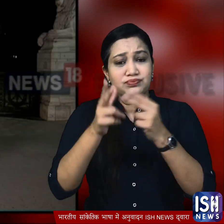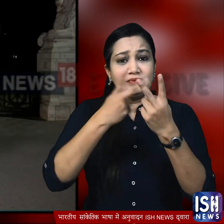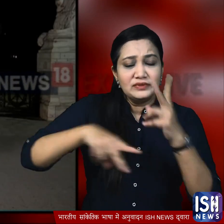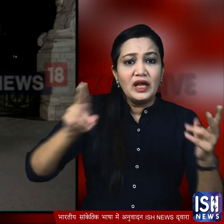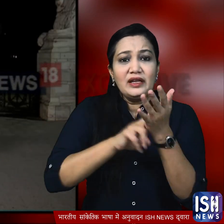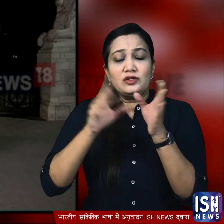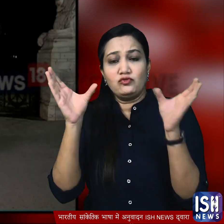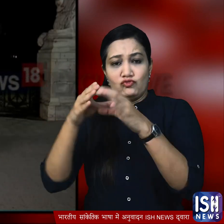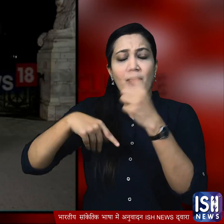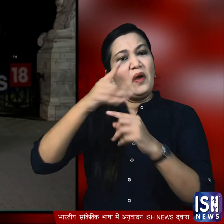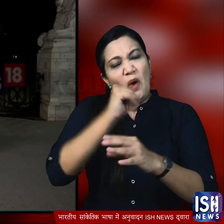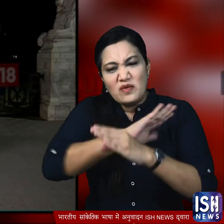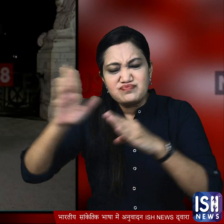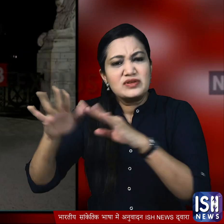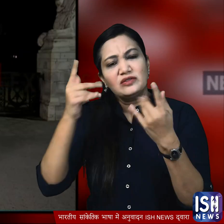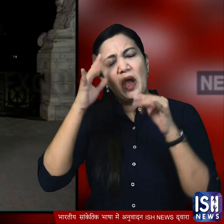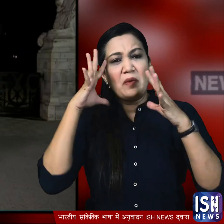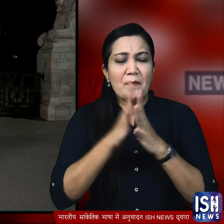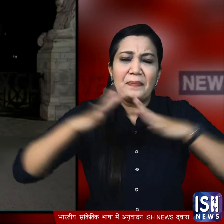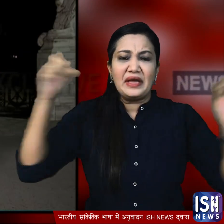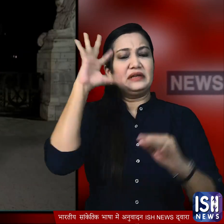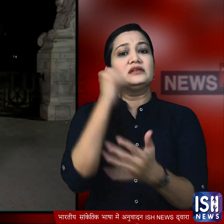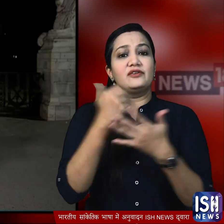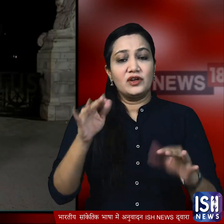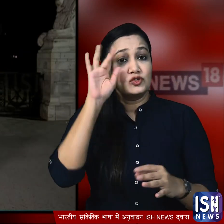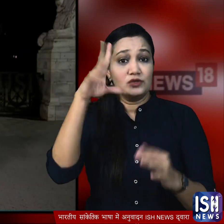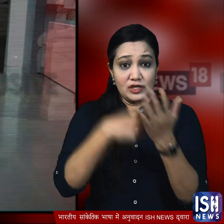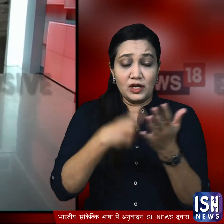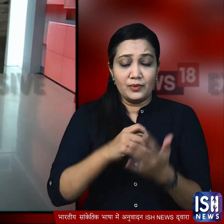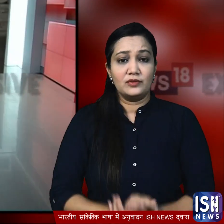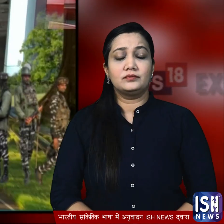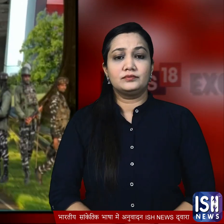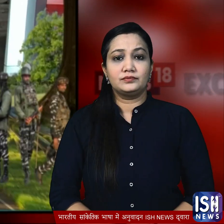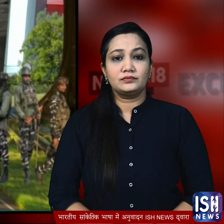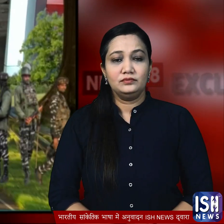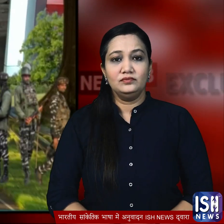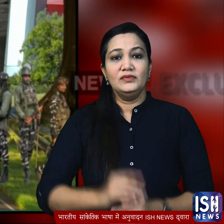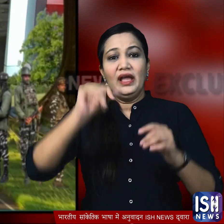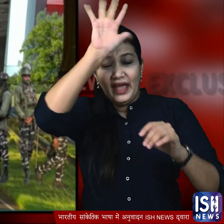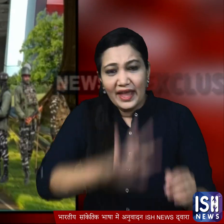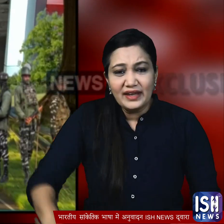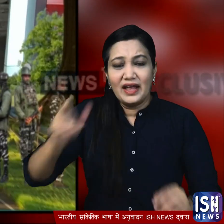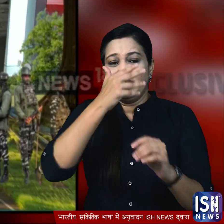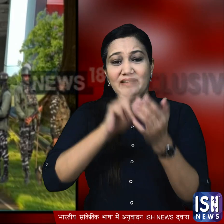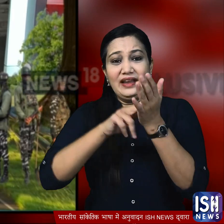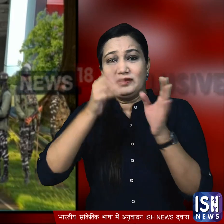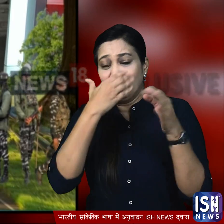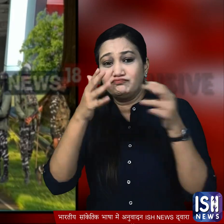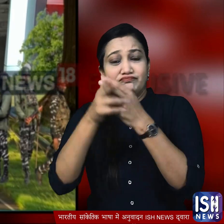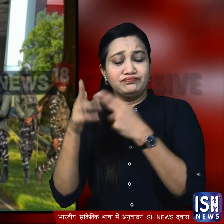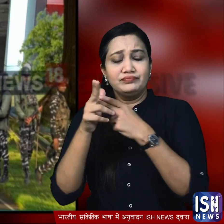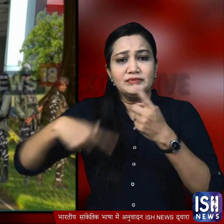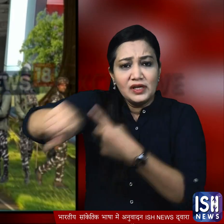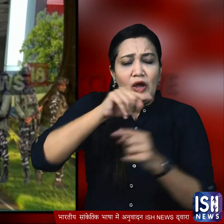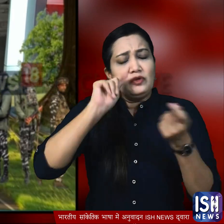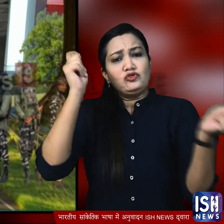नक्सल विरोधी अभियान को लेकर बड़ा फैसला किया है। न्यूज़ 18 के अमित पांडे की रिपोर्ट है कि देश में जारी नक्सल विरोधी अभियान में